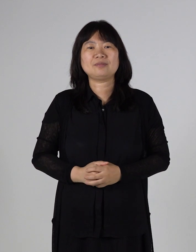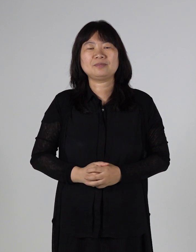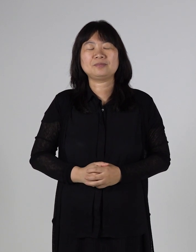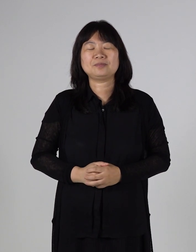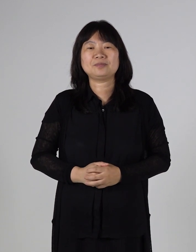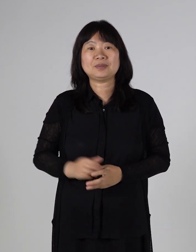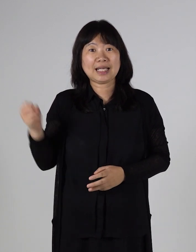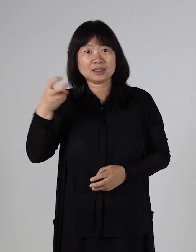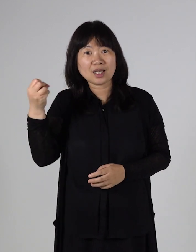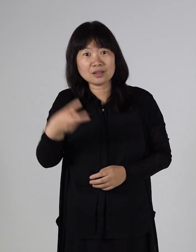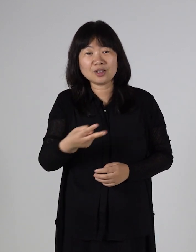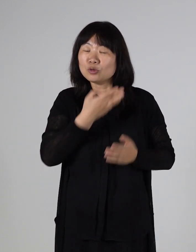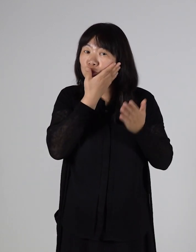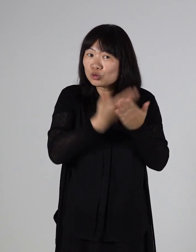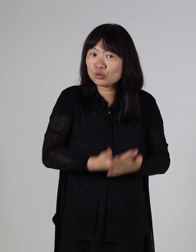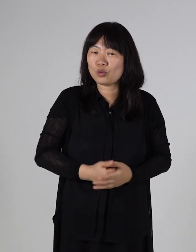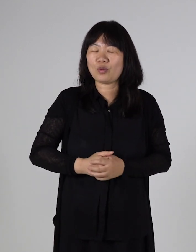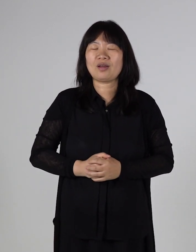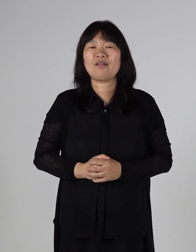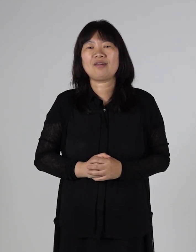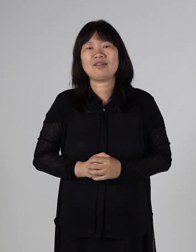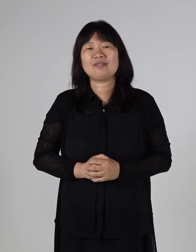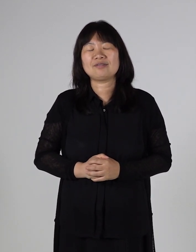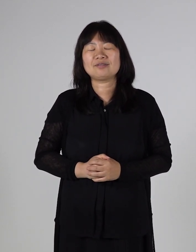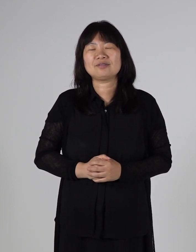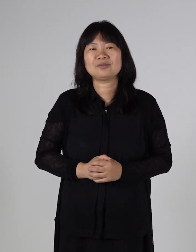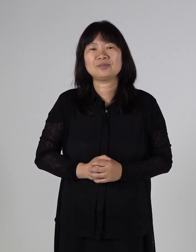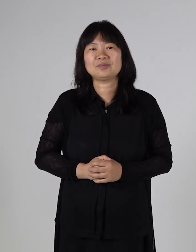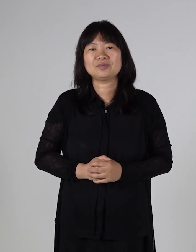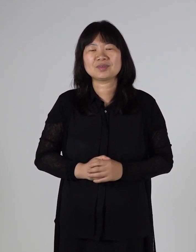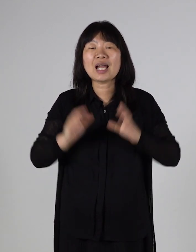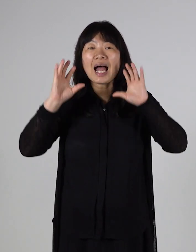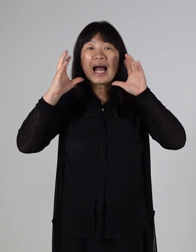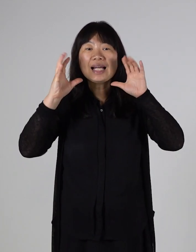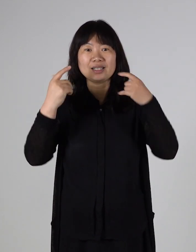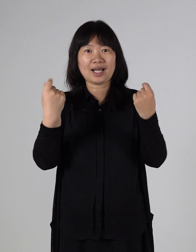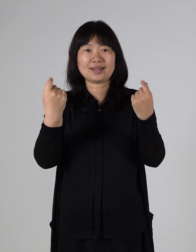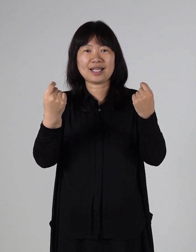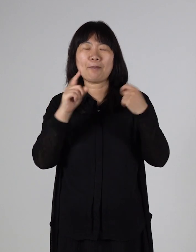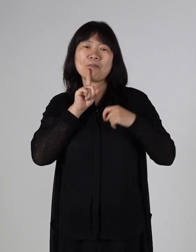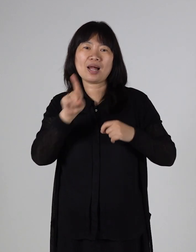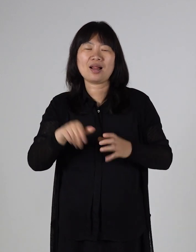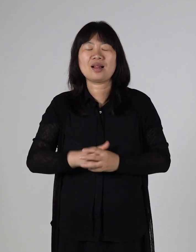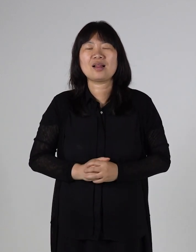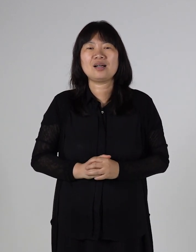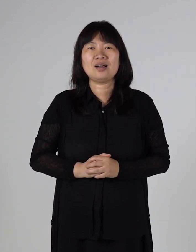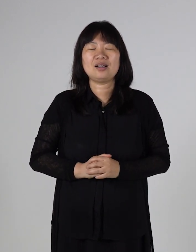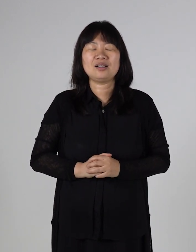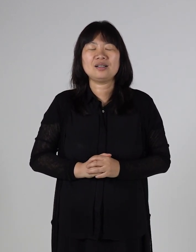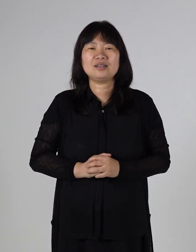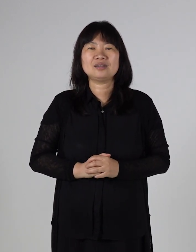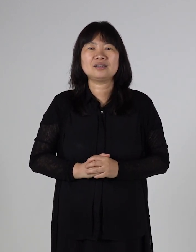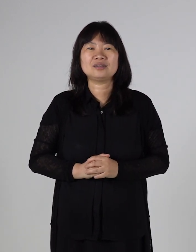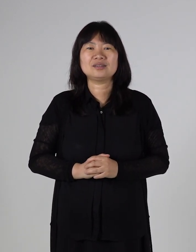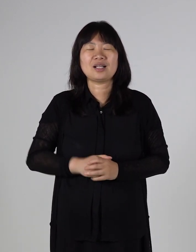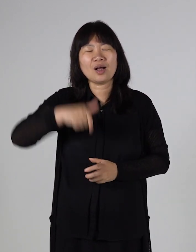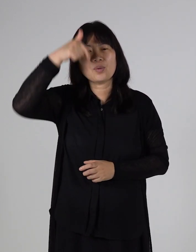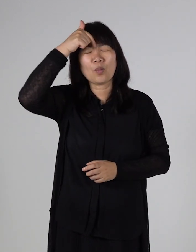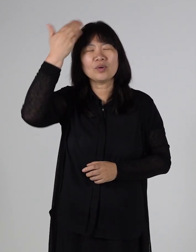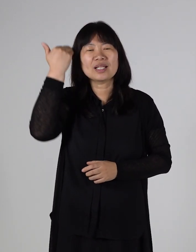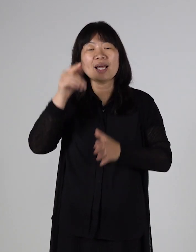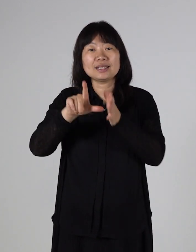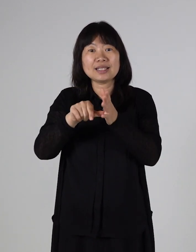여러분, 다시요. 이건 굉장히 중요한 개념이에요. 여기서 어린아이 같다라는 말. 여러분, 고대